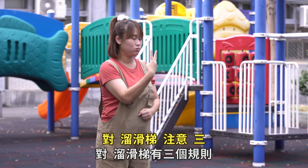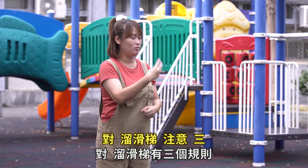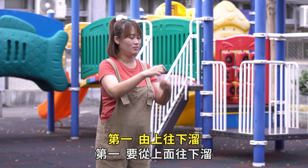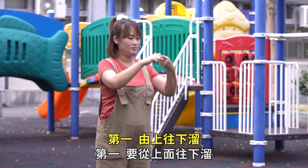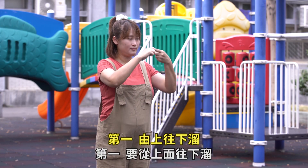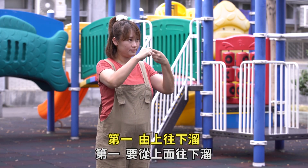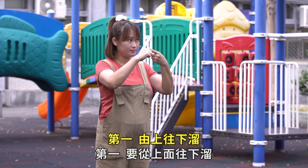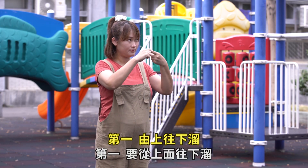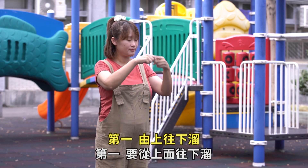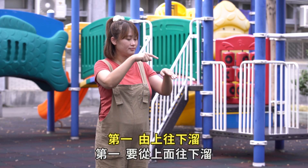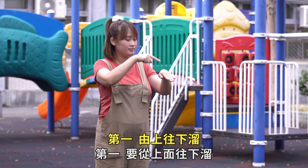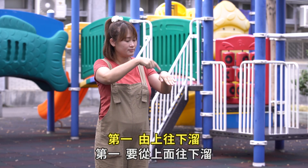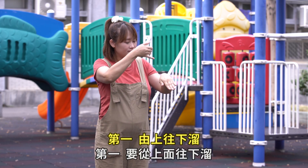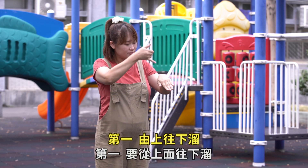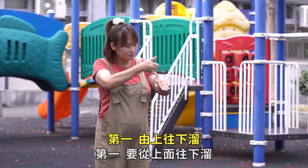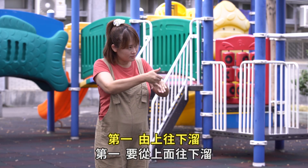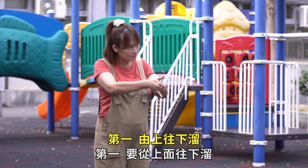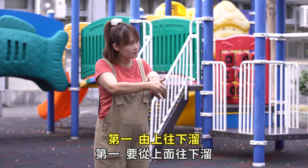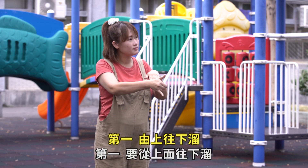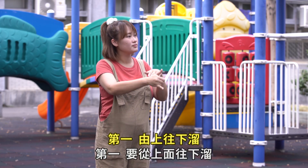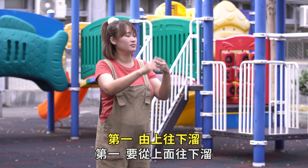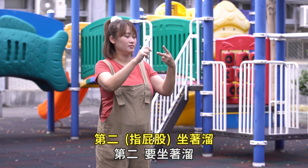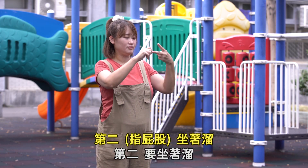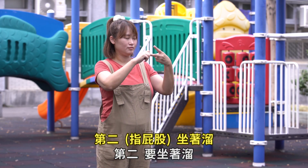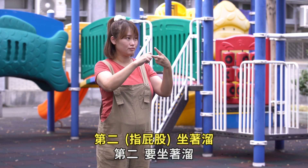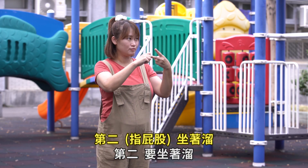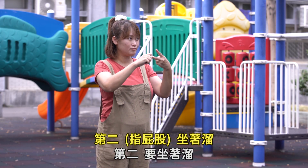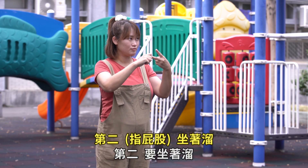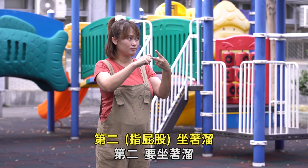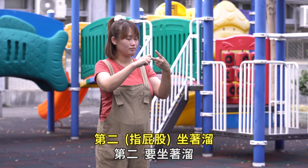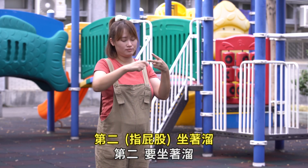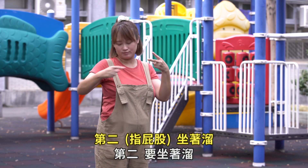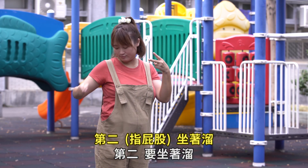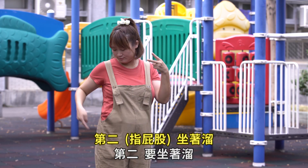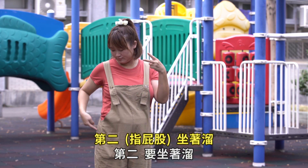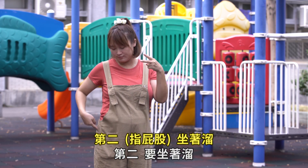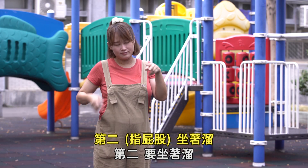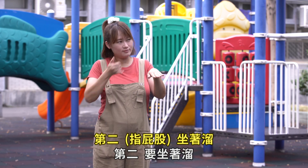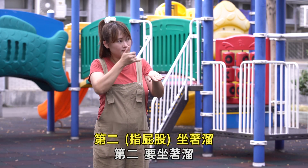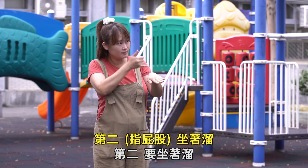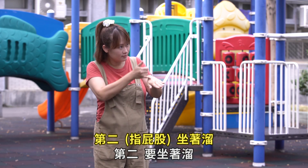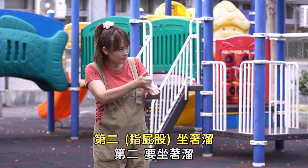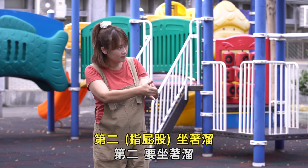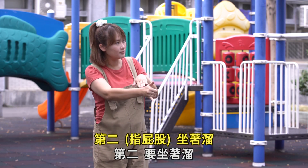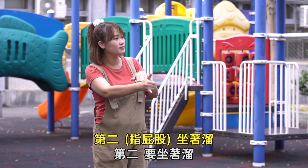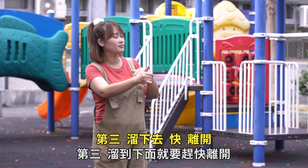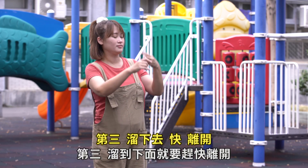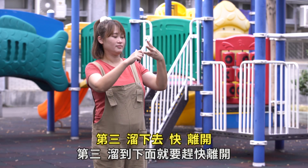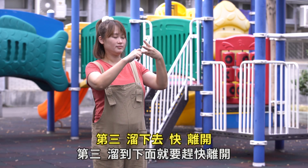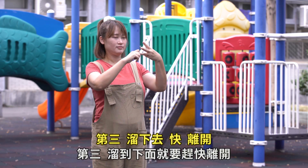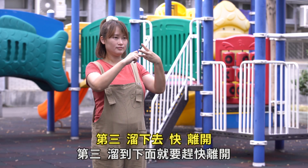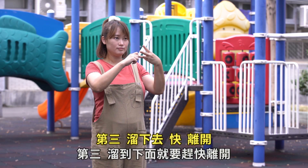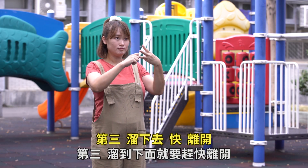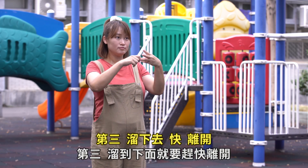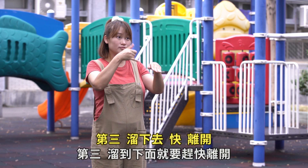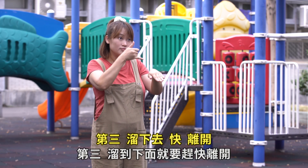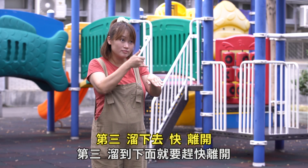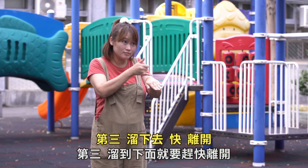则：第一，要从上面往下溜；第二，要坐着溜；第三，溜到